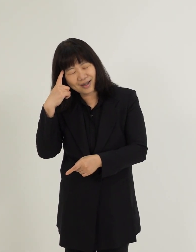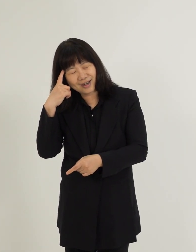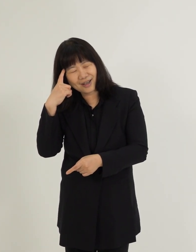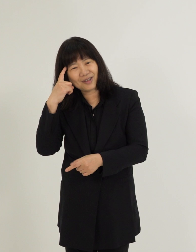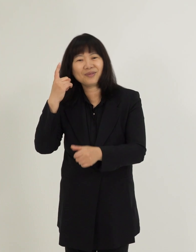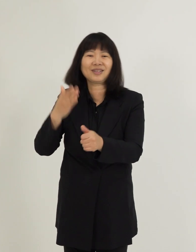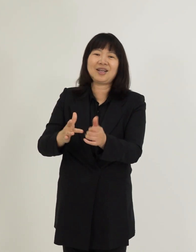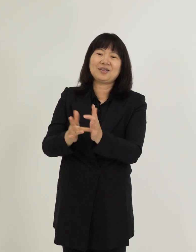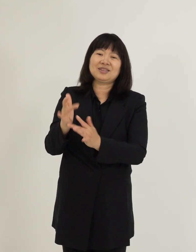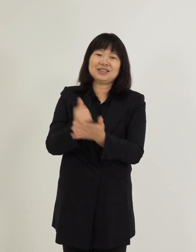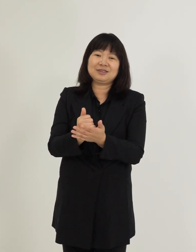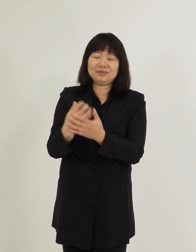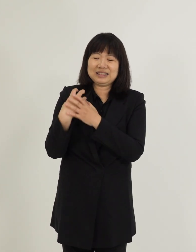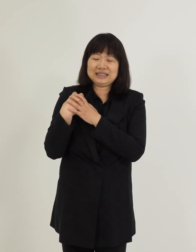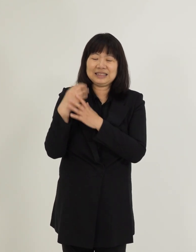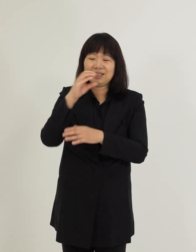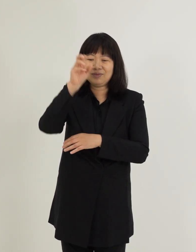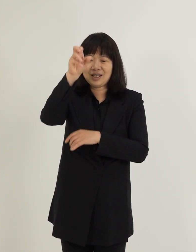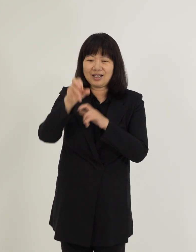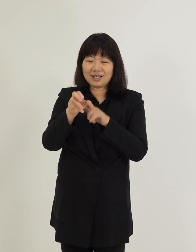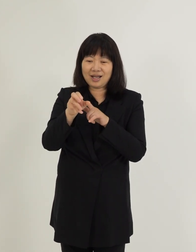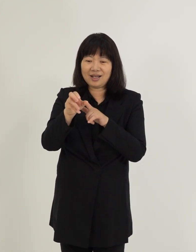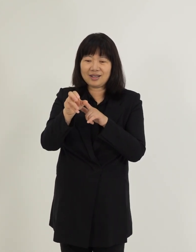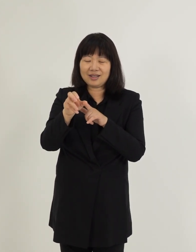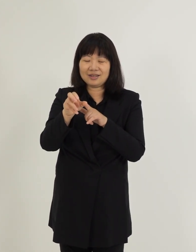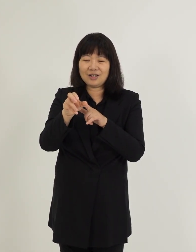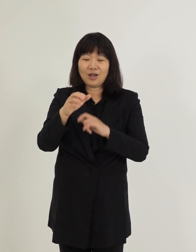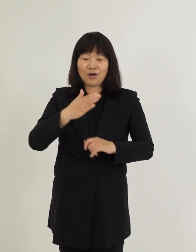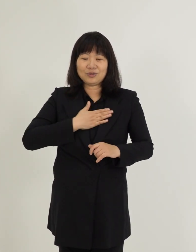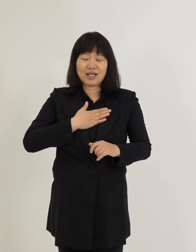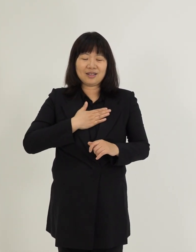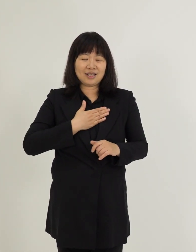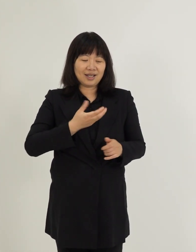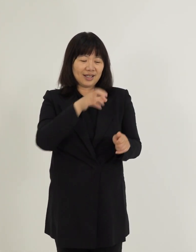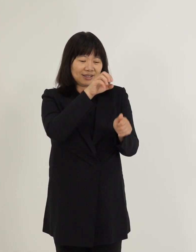예수님이 지신 십자가를 지고 왜 우리를 따르라고 했을까요?